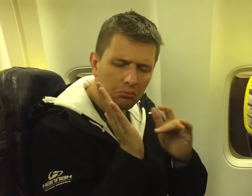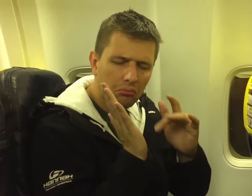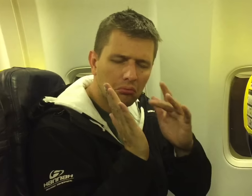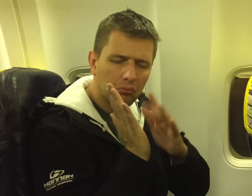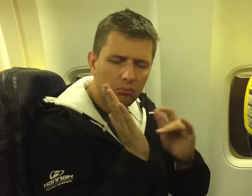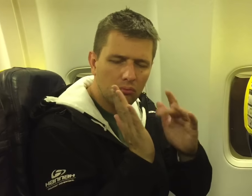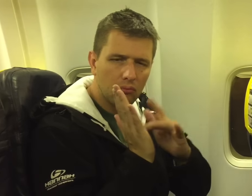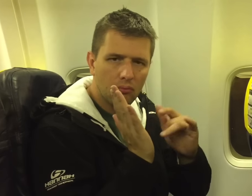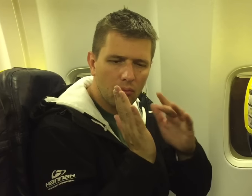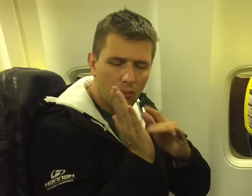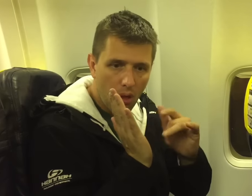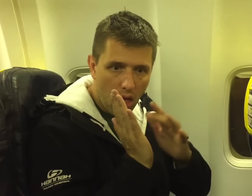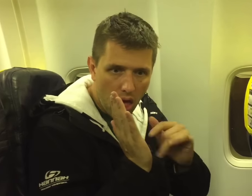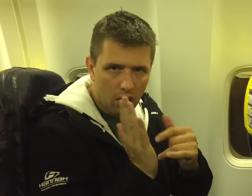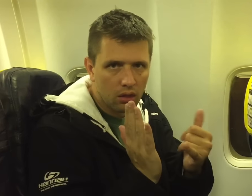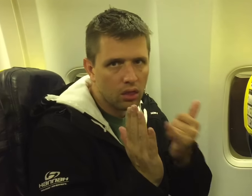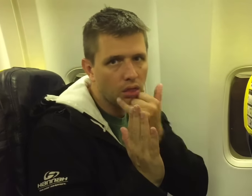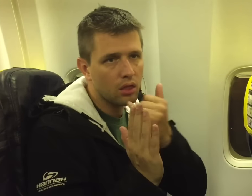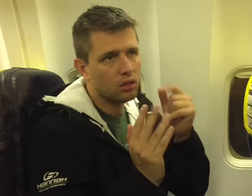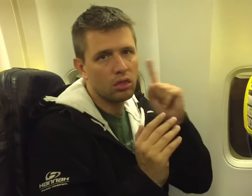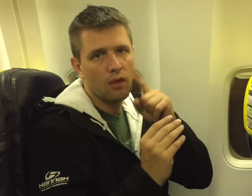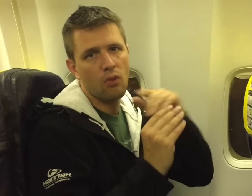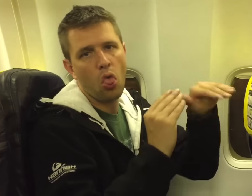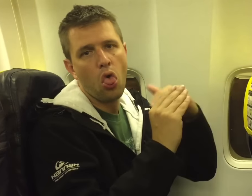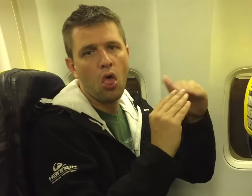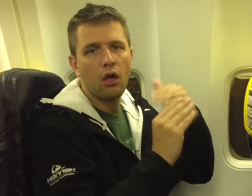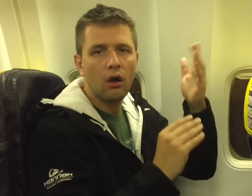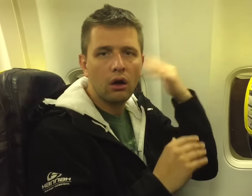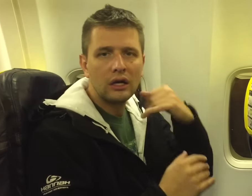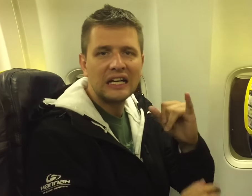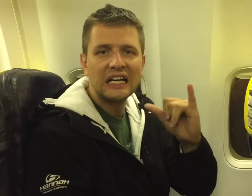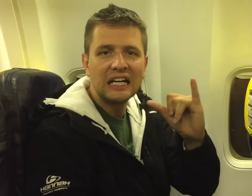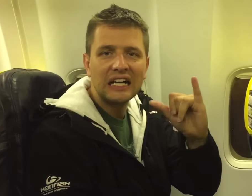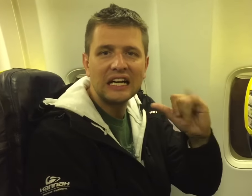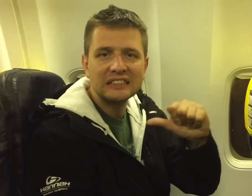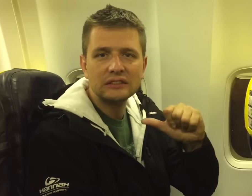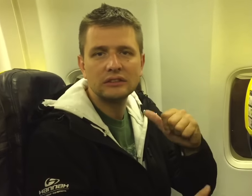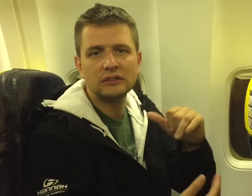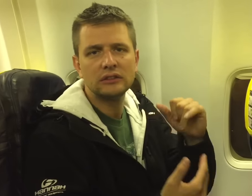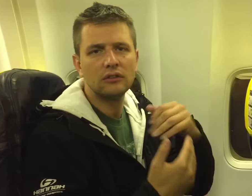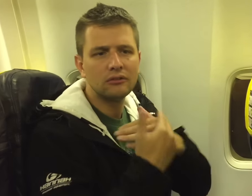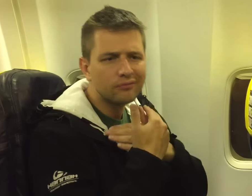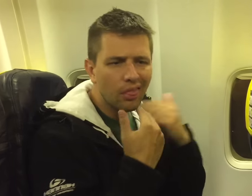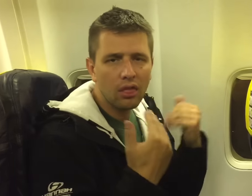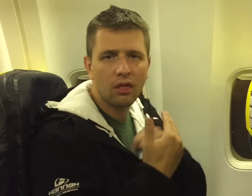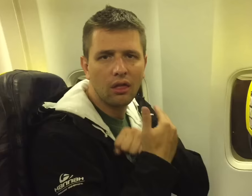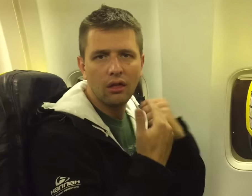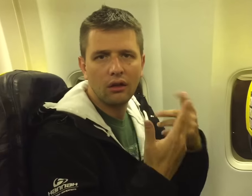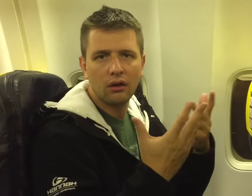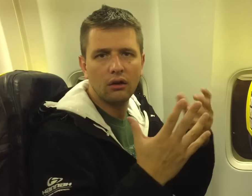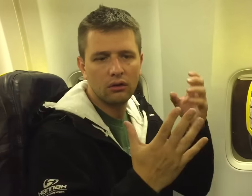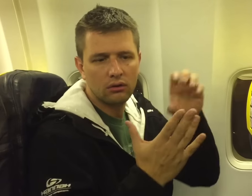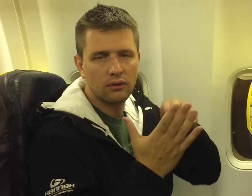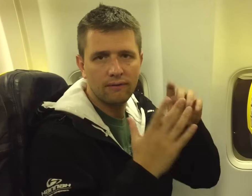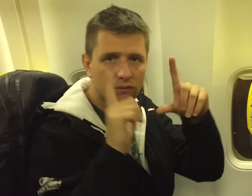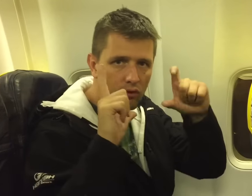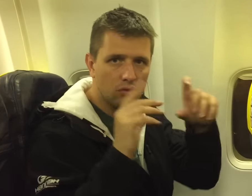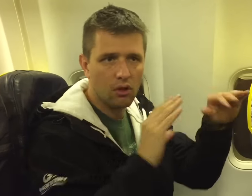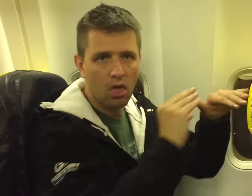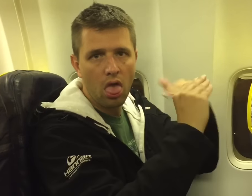arrivée d'air dans les panneaux au-dessus de vos têtes. Les appareils électroniques tels que tablettes et téléphones portables en mode avion peuvent être utilisés pendant toute la durée du